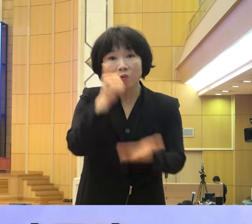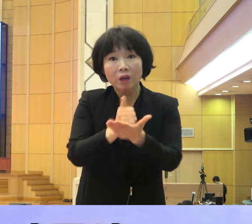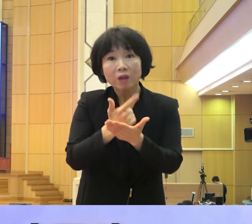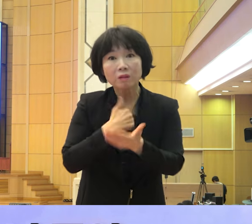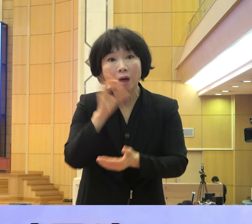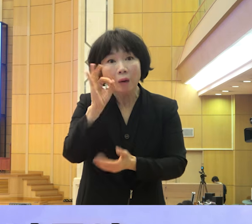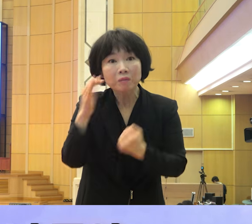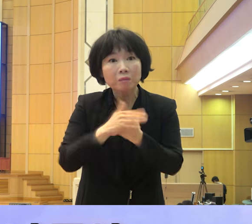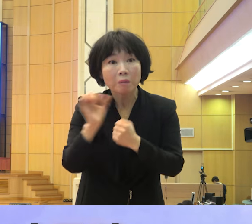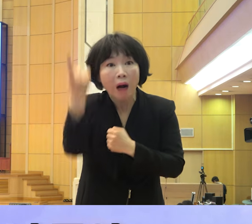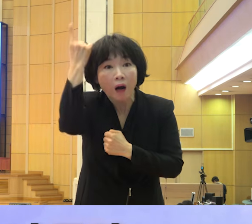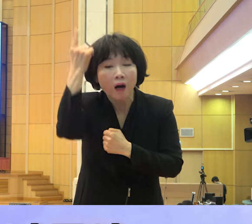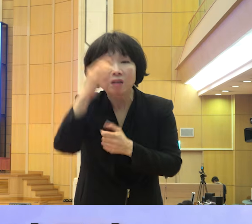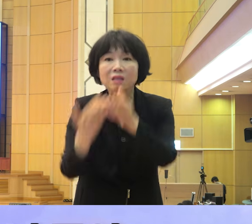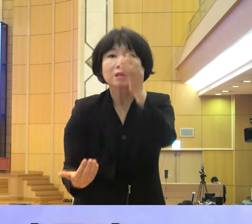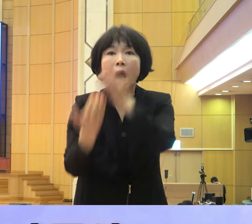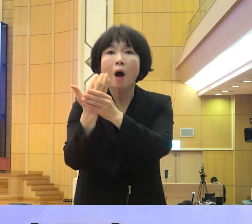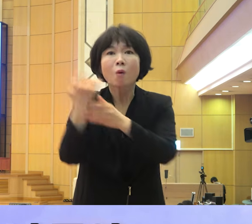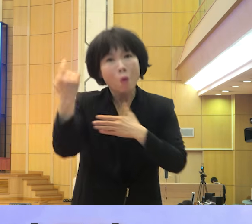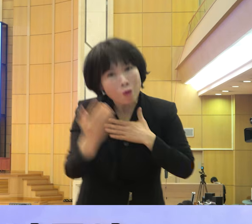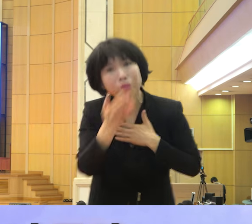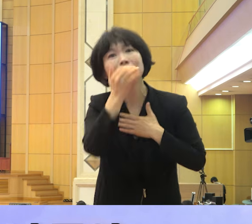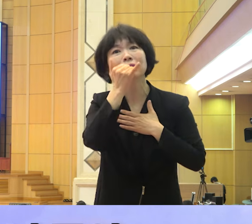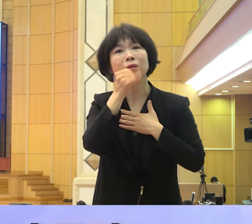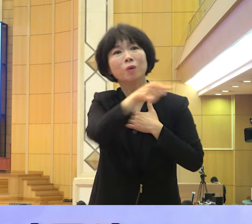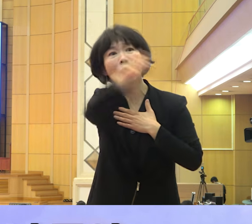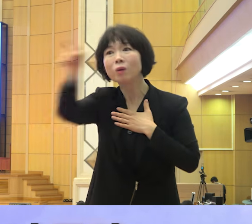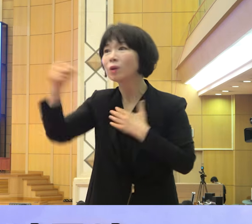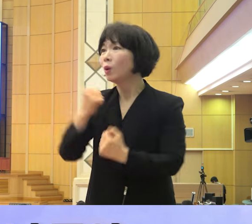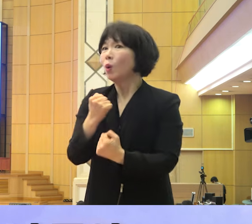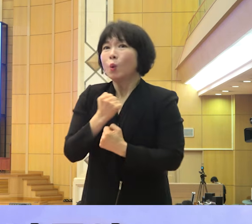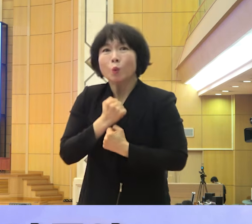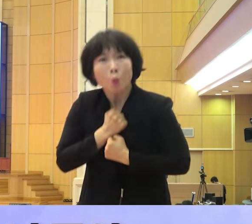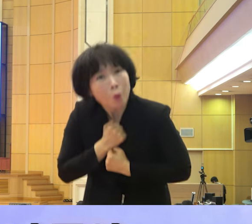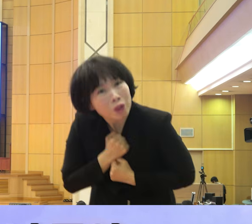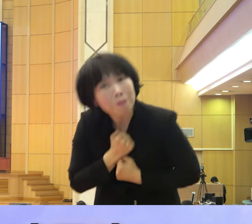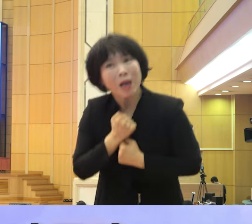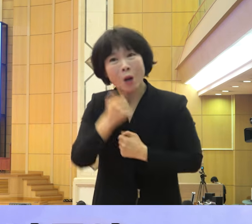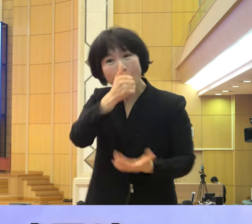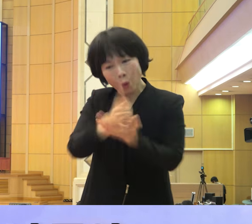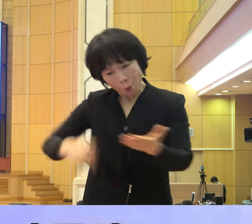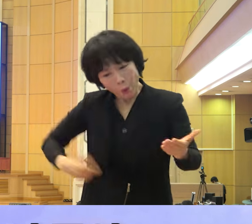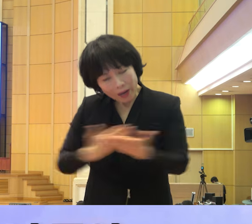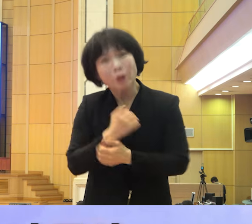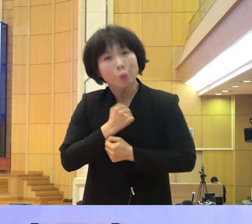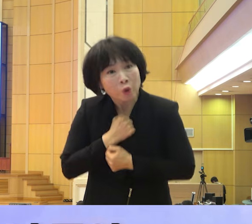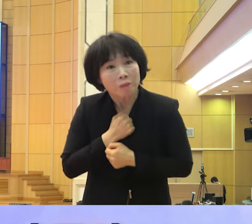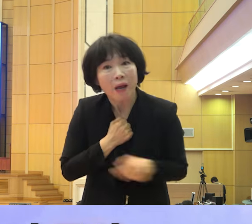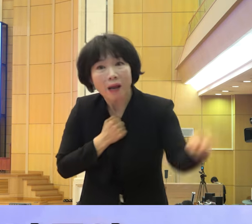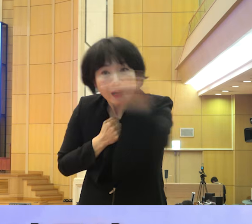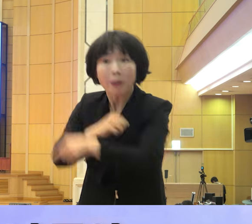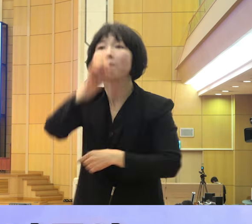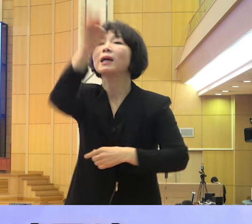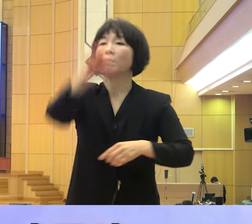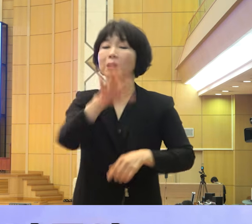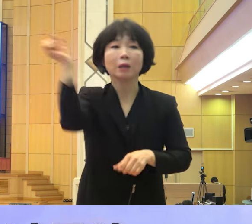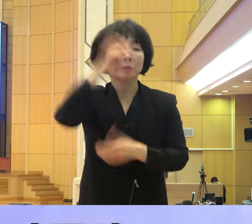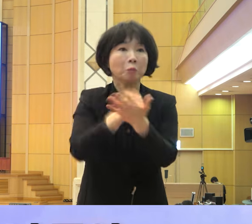그런 사고로 죽을 수도 있어, 이런 얘기죠. 그러면 그런 사건,